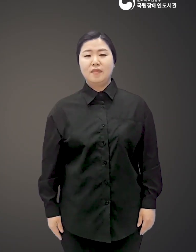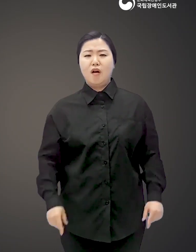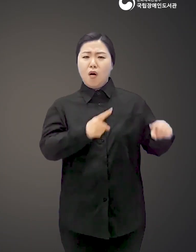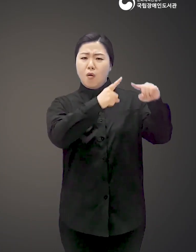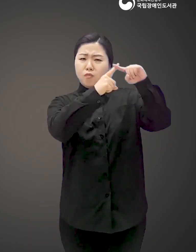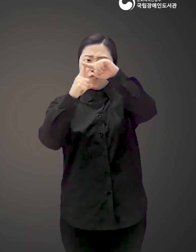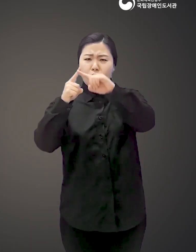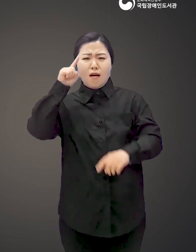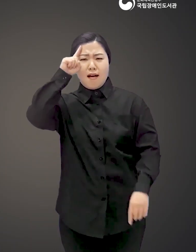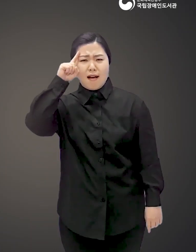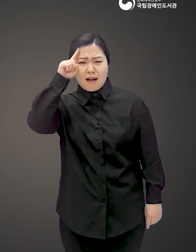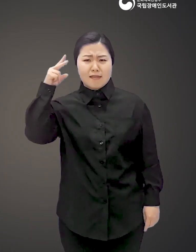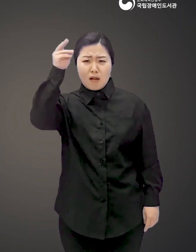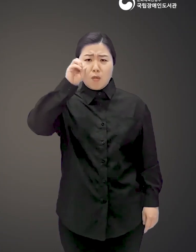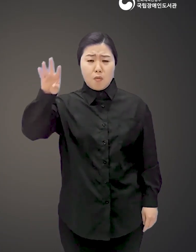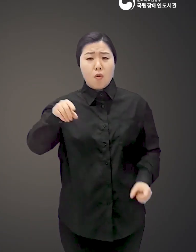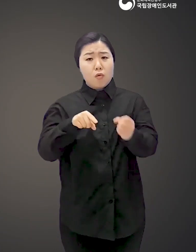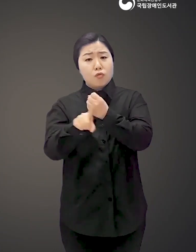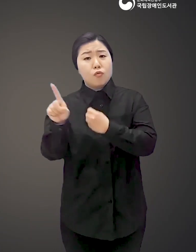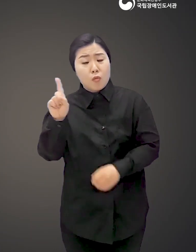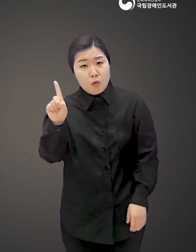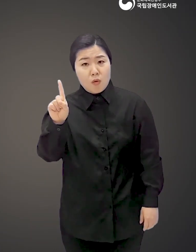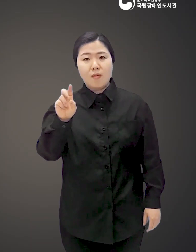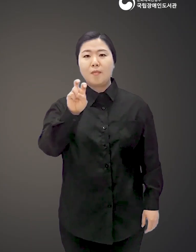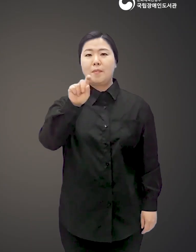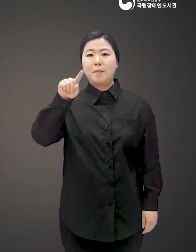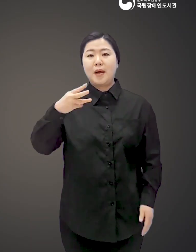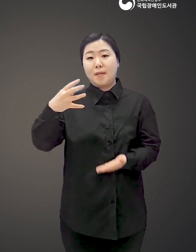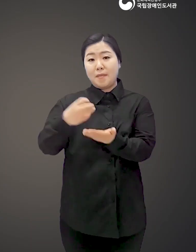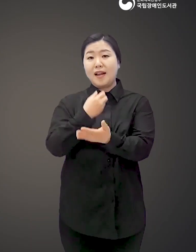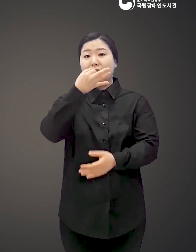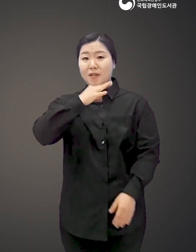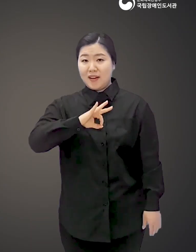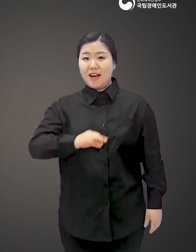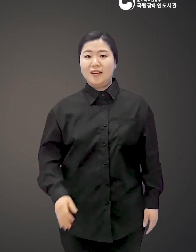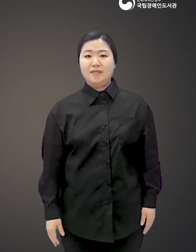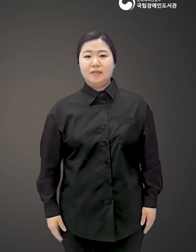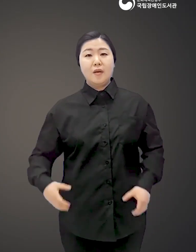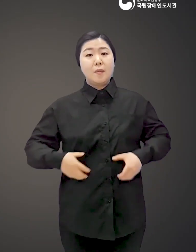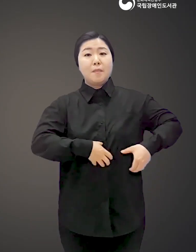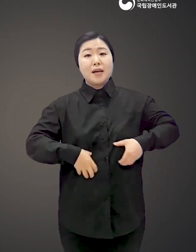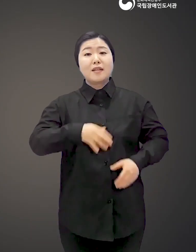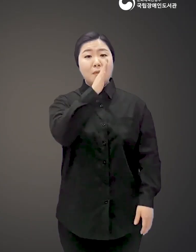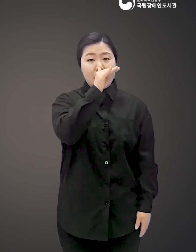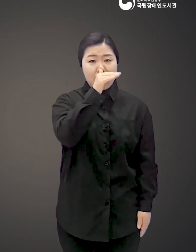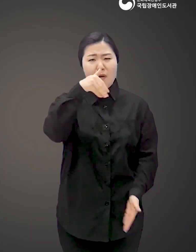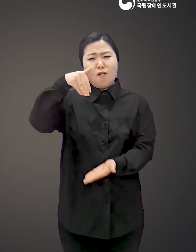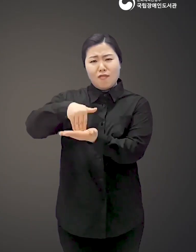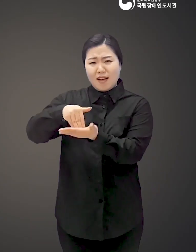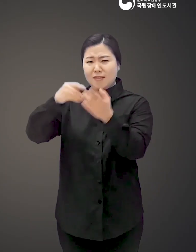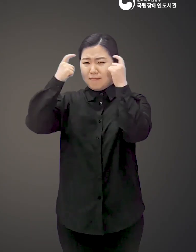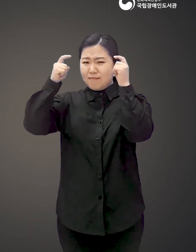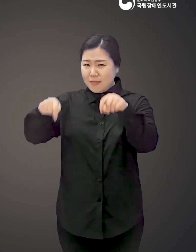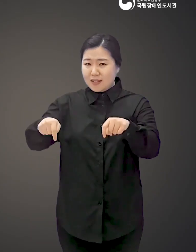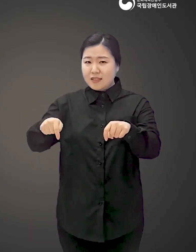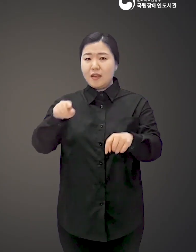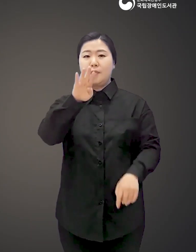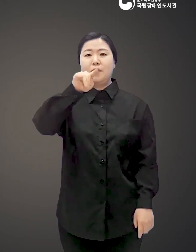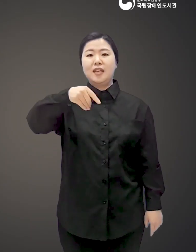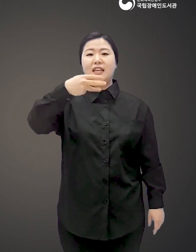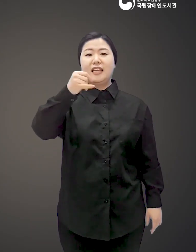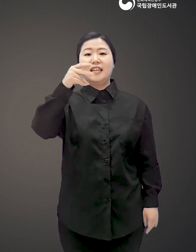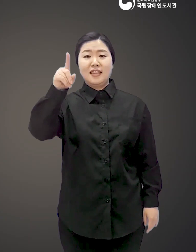왜 그 좋은 스트레스를 제거하려 하는가? 말파리 효과. 망설이는 바보, 후회하는